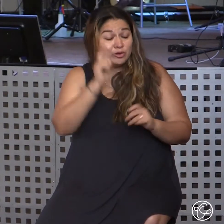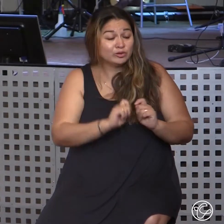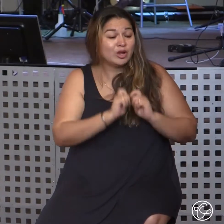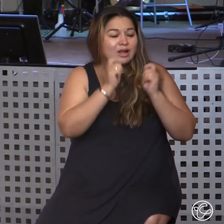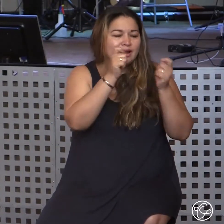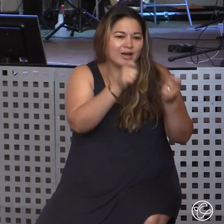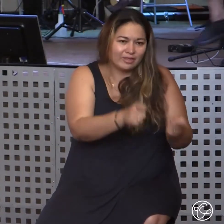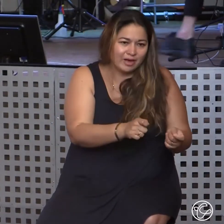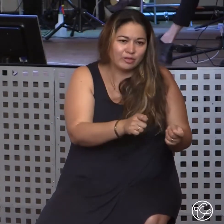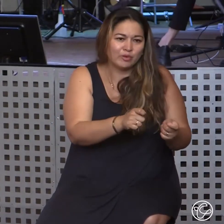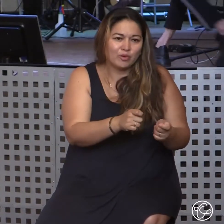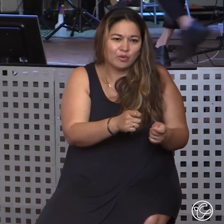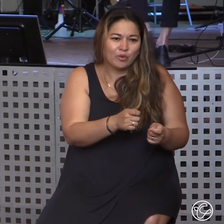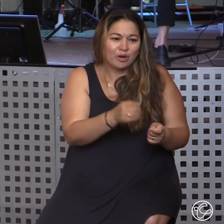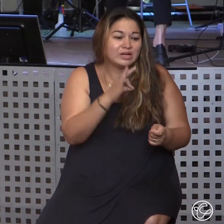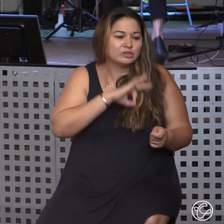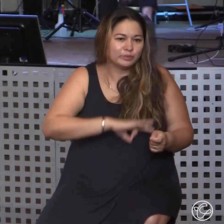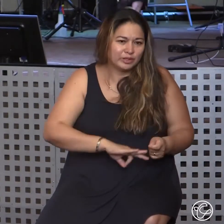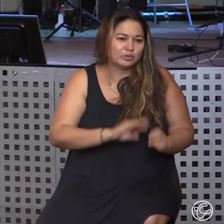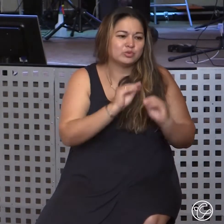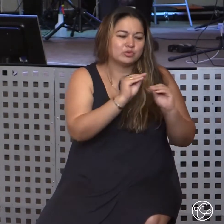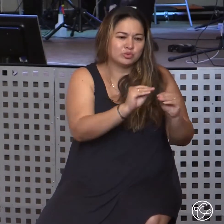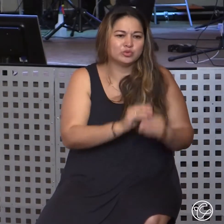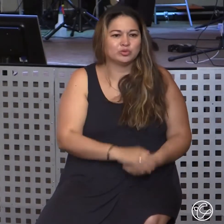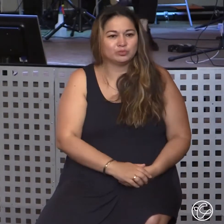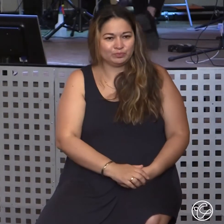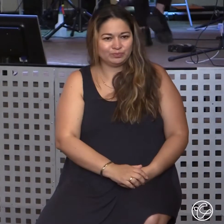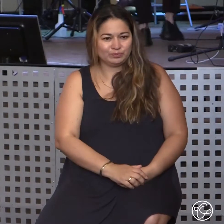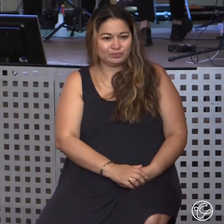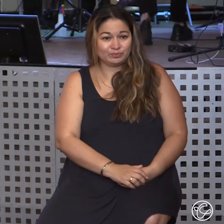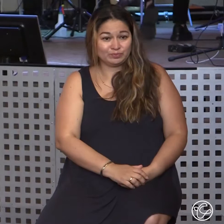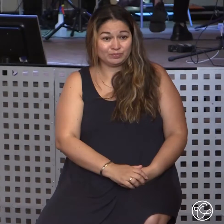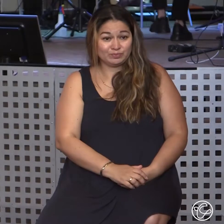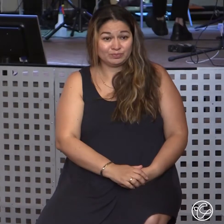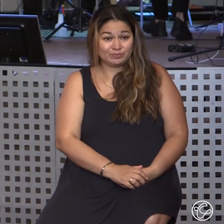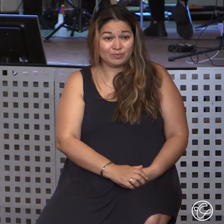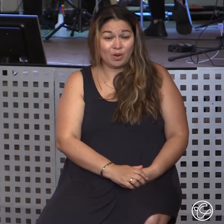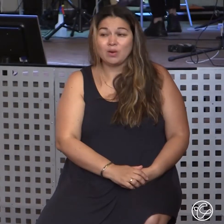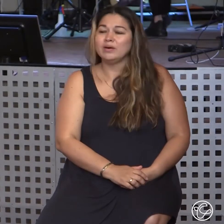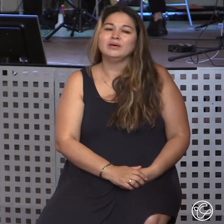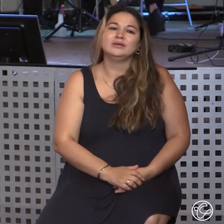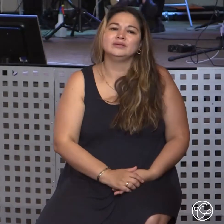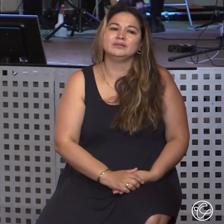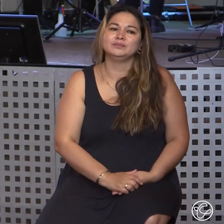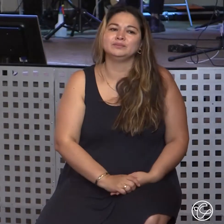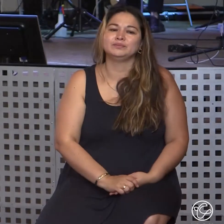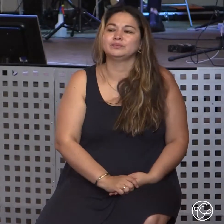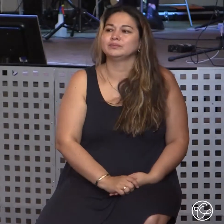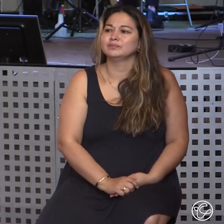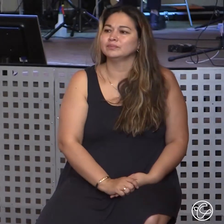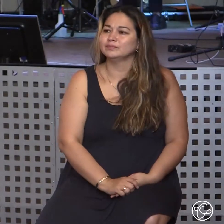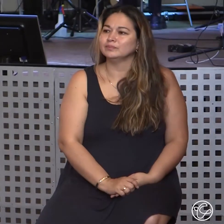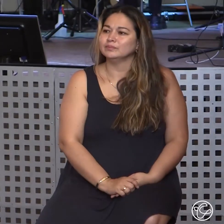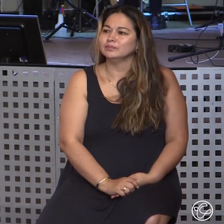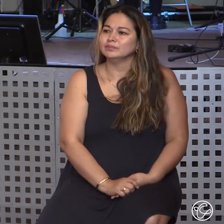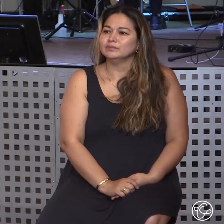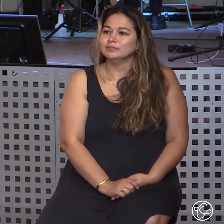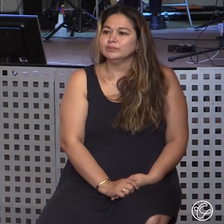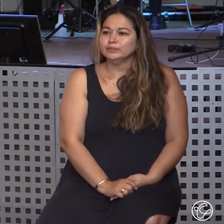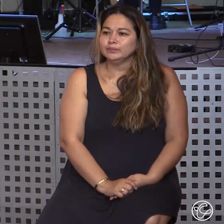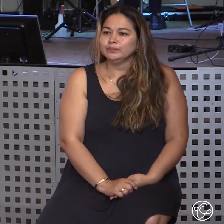lo tiene por lo que estoy viendo de forma invisible. Eso es lo que no veían en